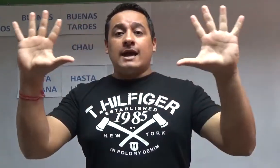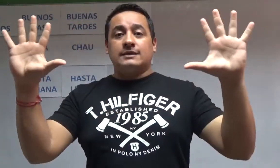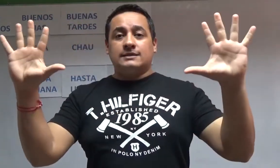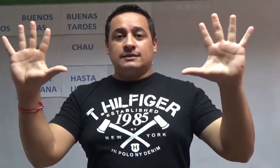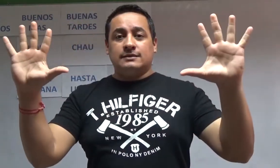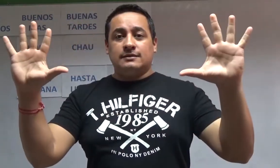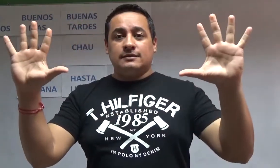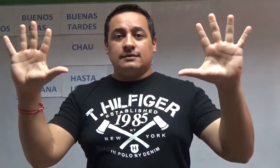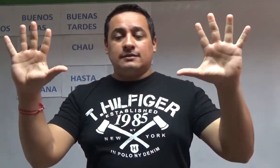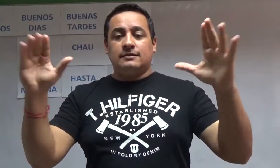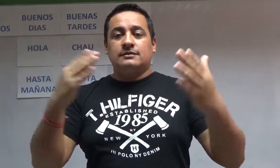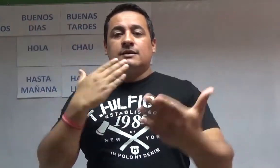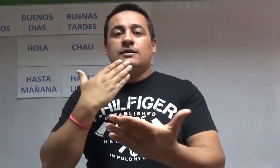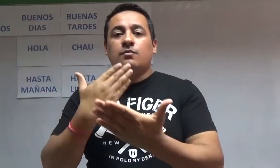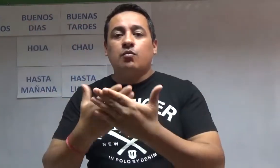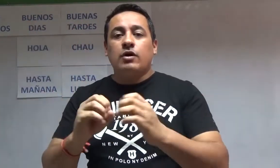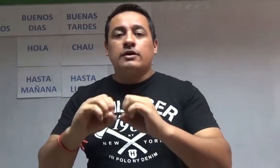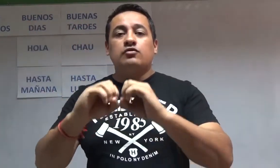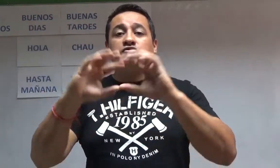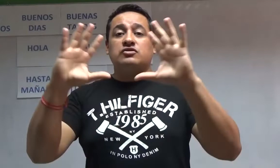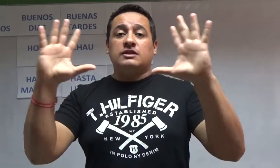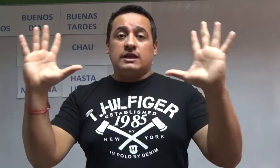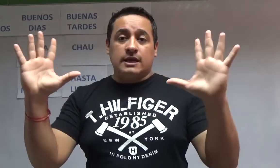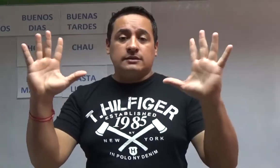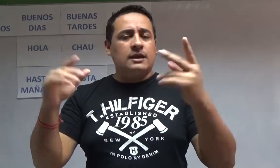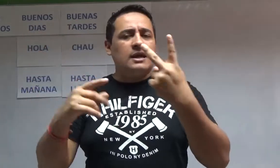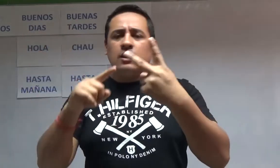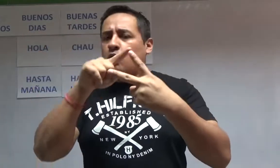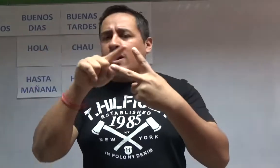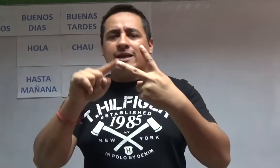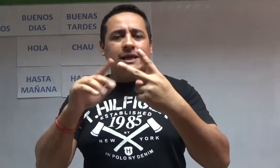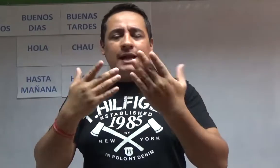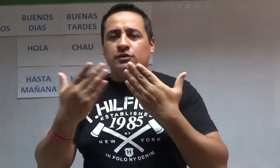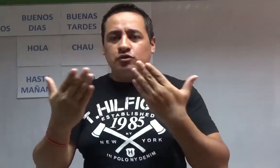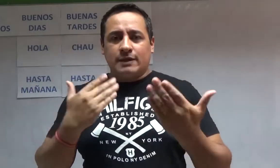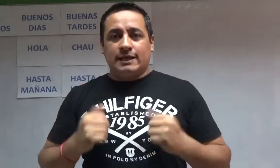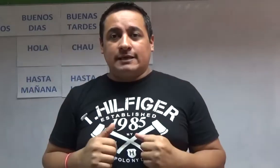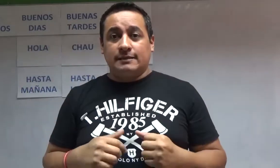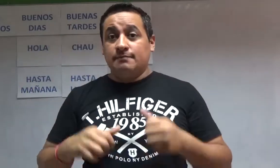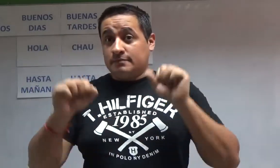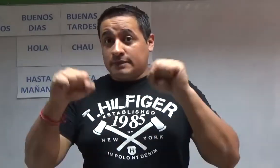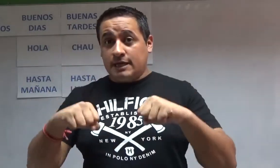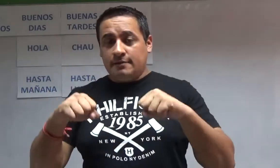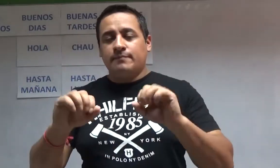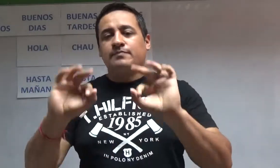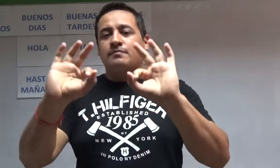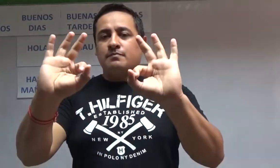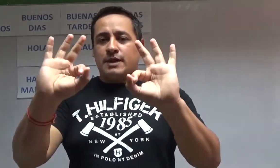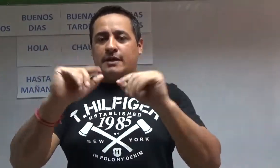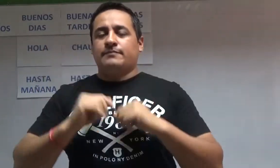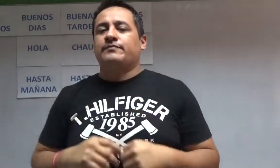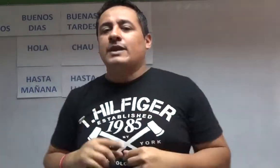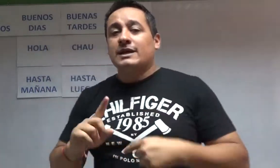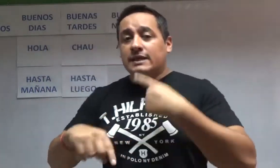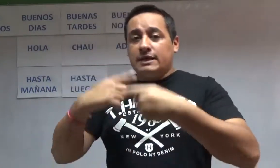días. ¿Sí? Buenos días. Cualquiera de las dos maneras. ¿Sí? Bien.